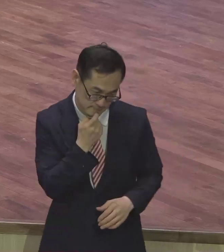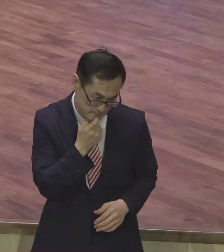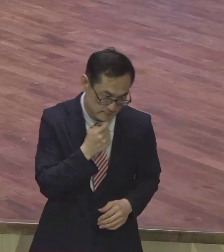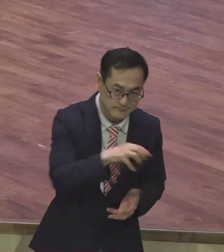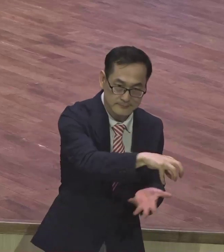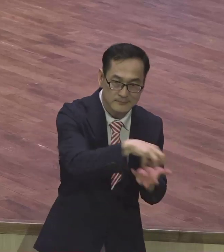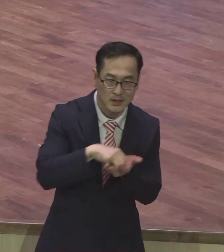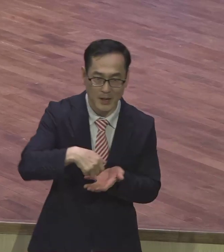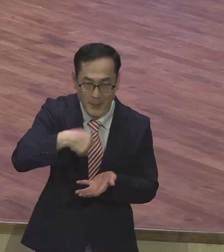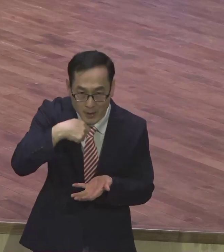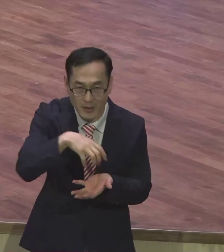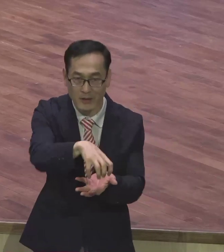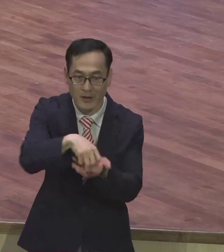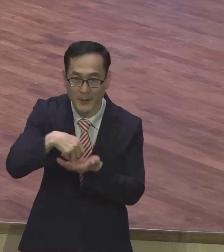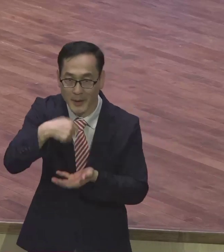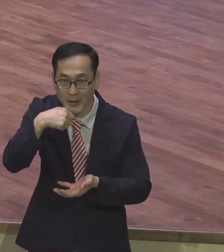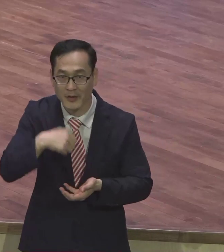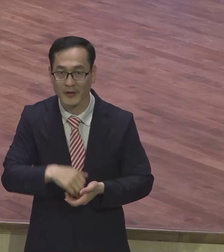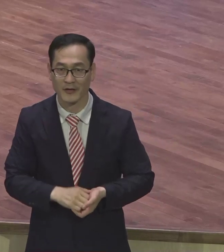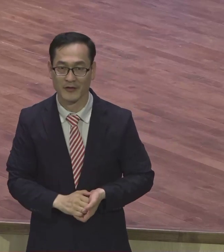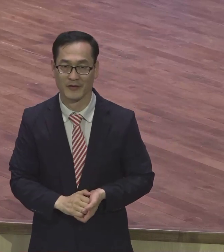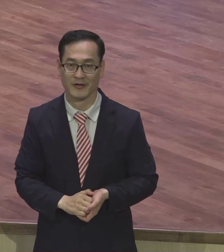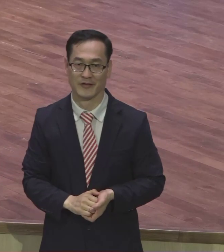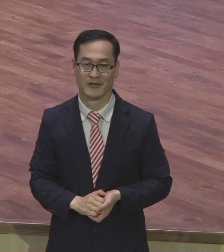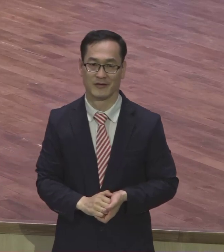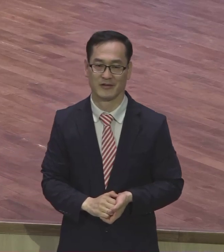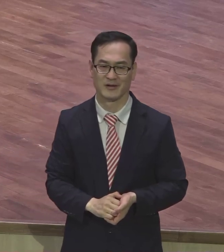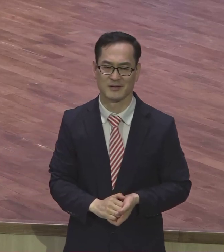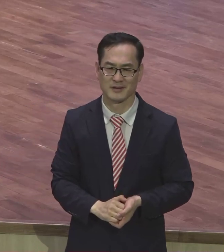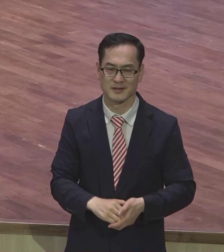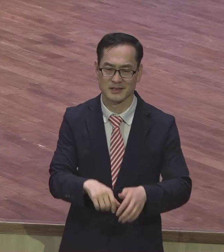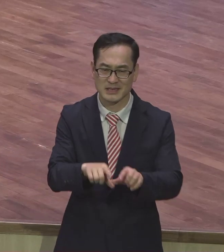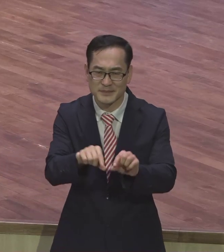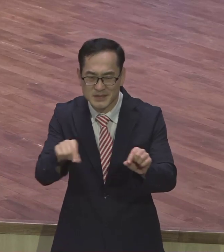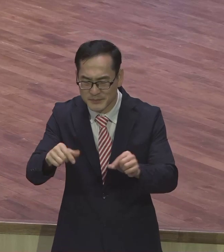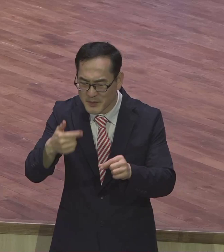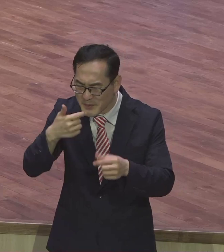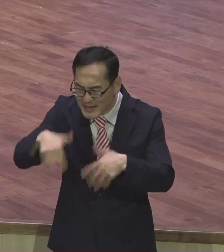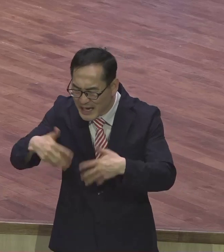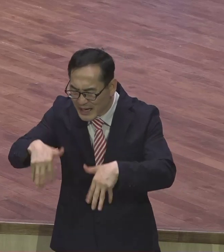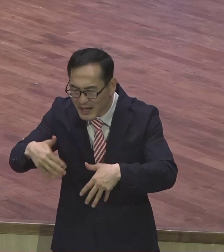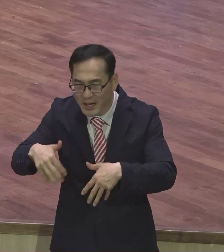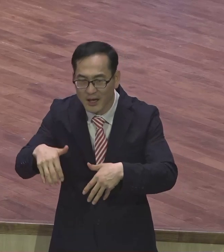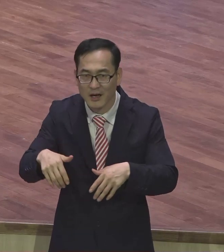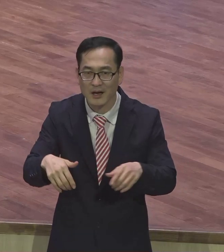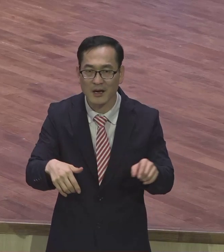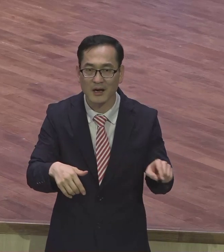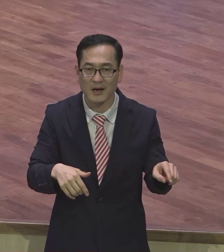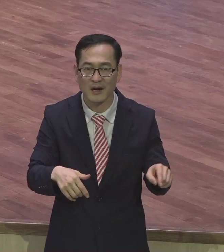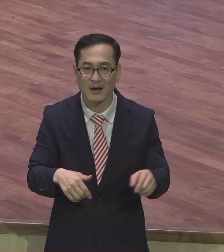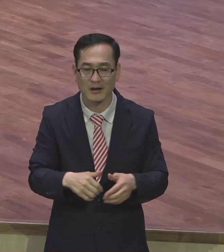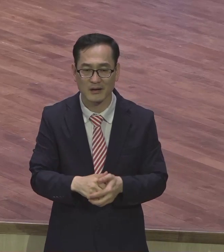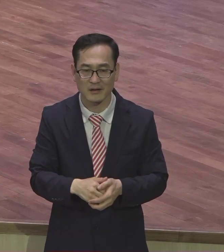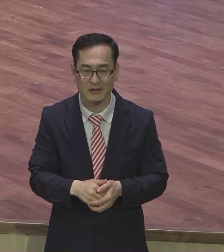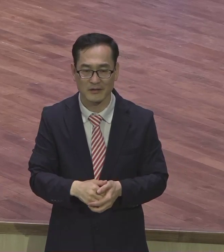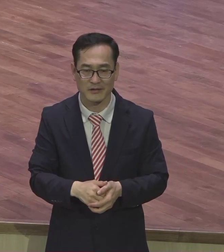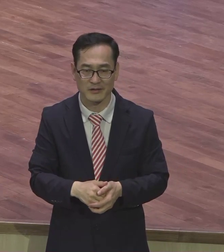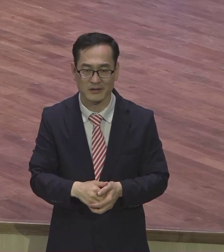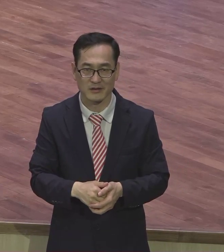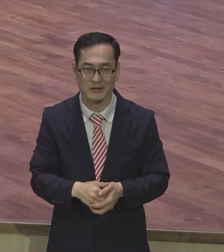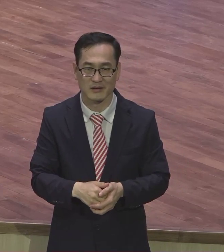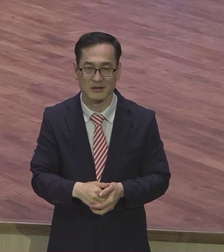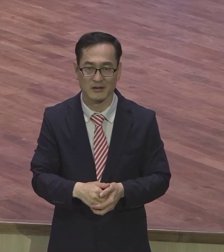고추장 안 되는데 우리는 음식이 너무 싱거워서 못먹는데 고추장 까먹는데 그걸 못먹게 이